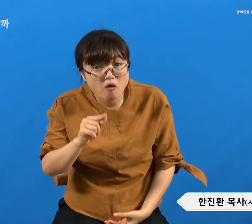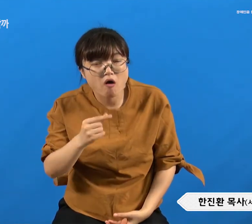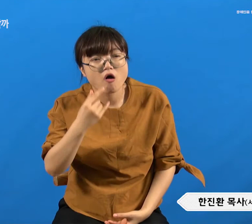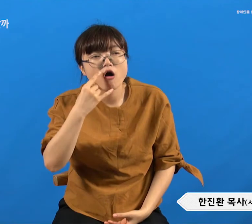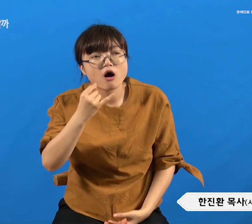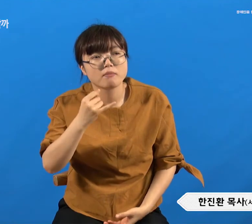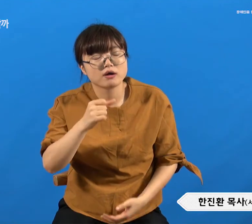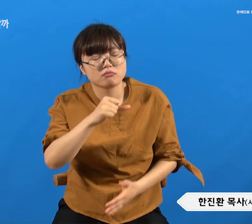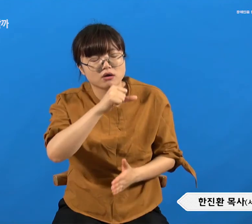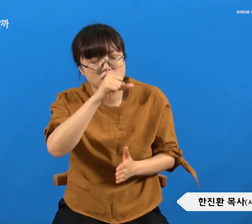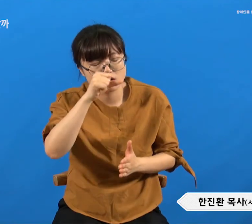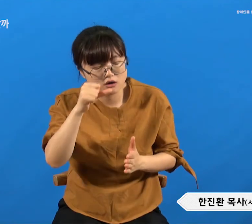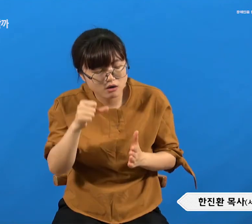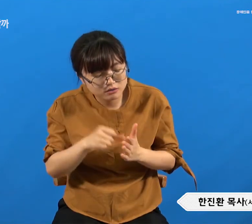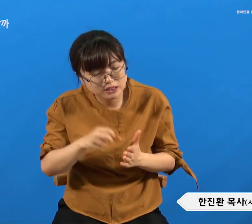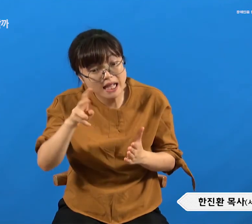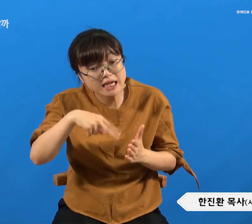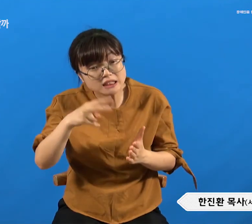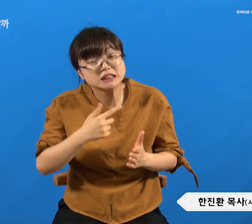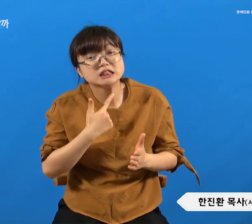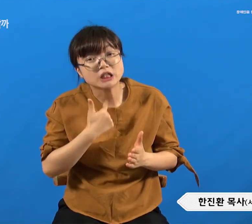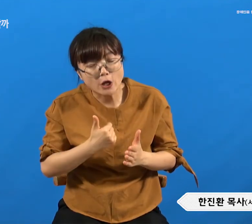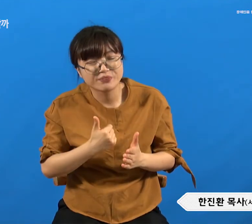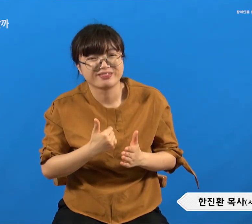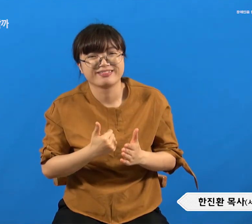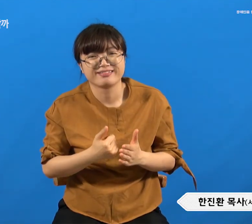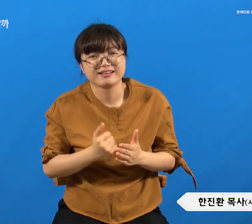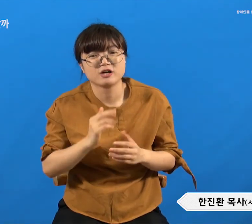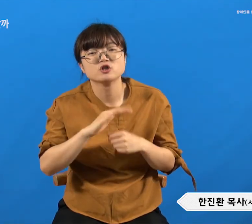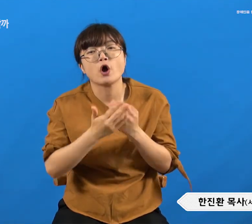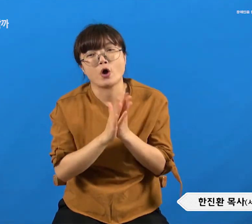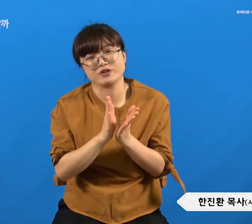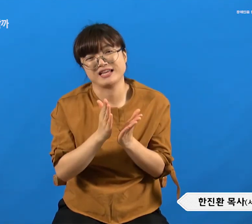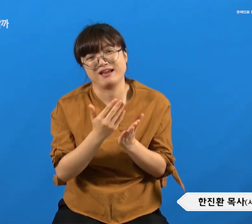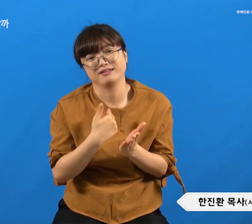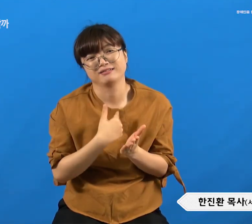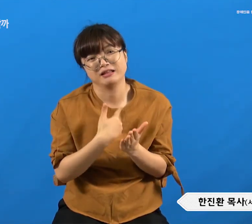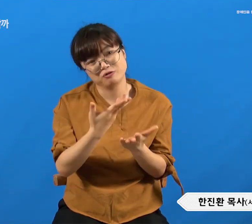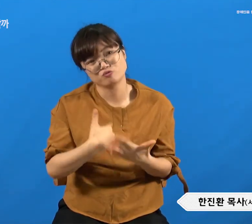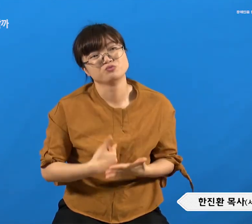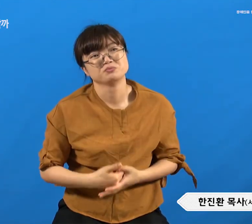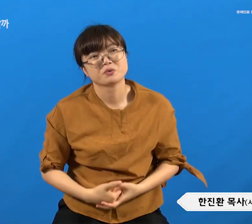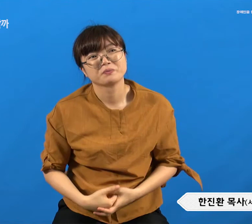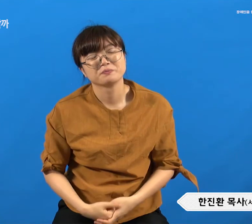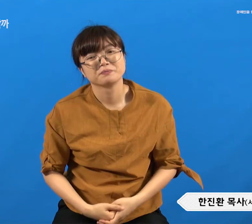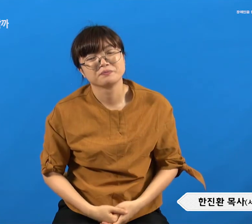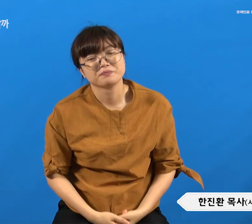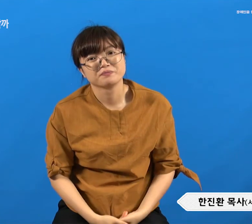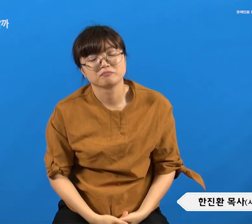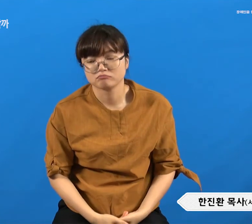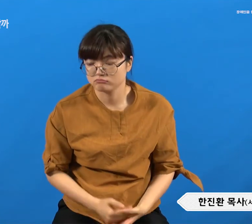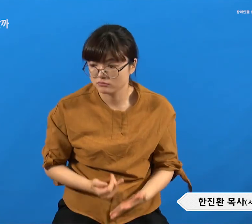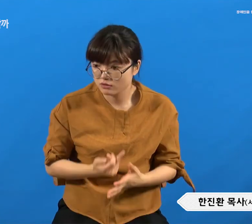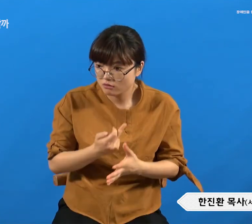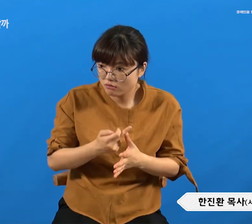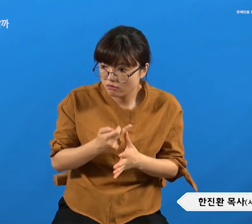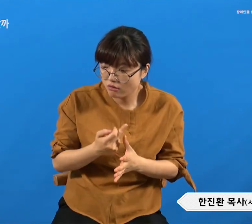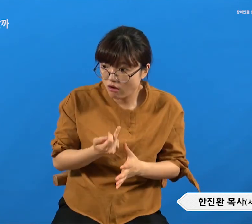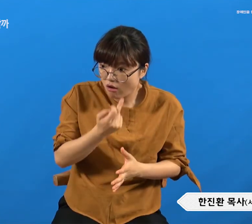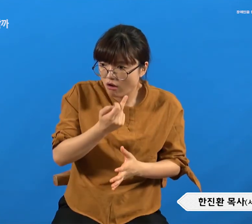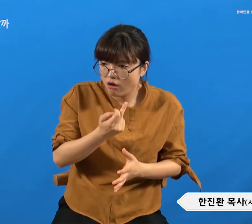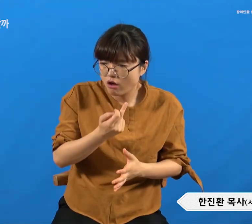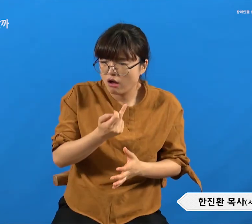어머니가 평생 보시던 어머니 손때 묻은 성경책입니다. 그러자 큰형이